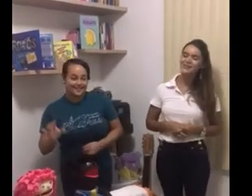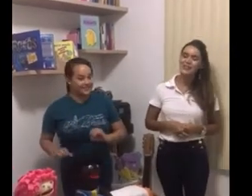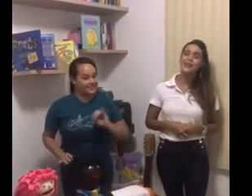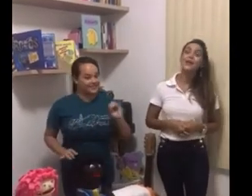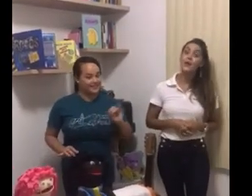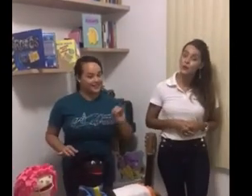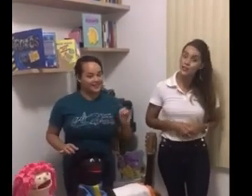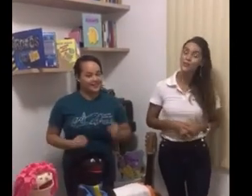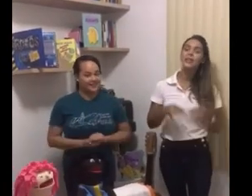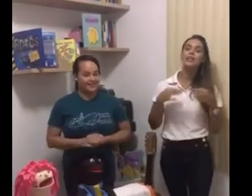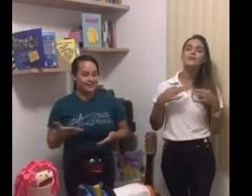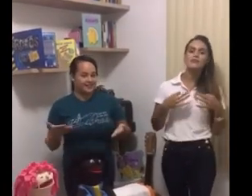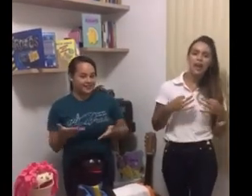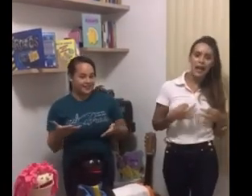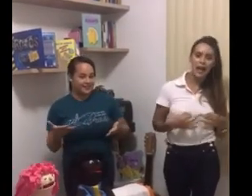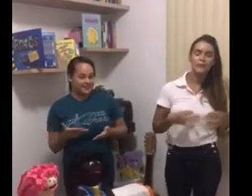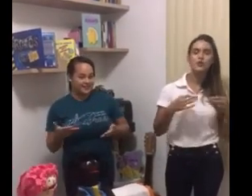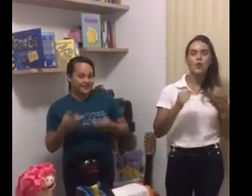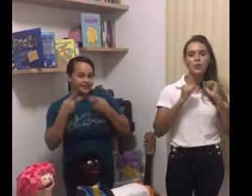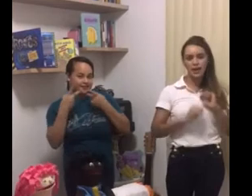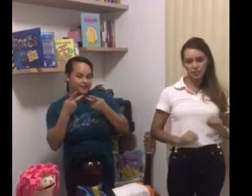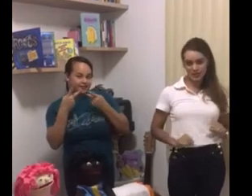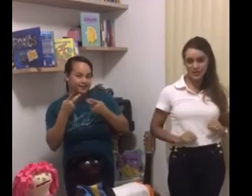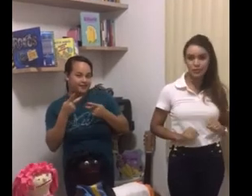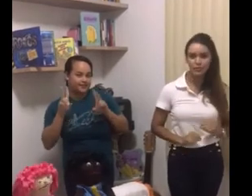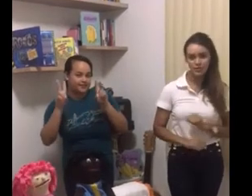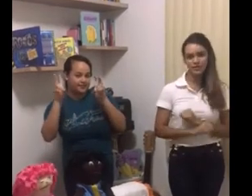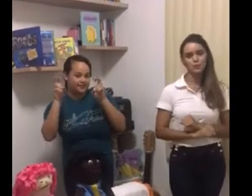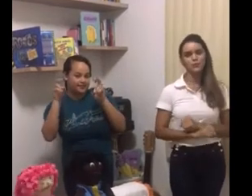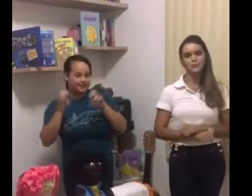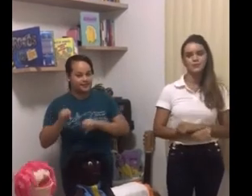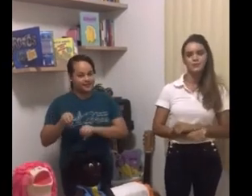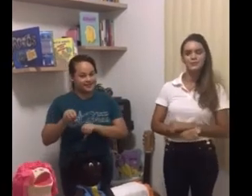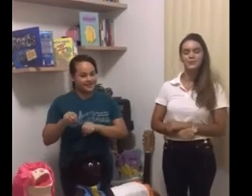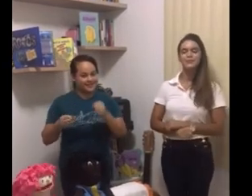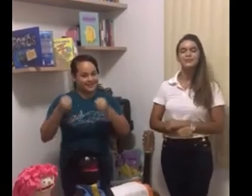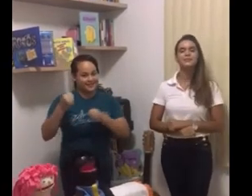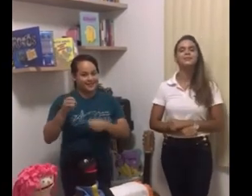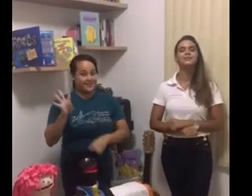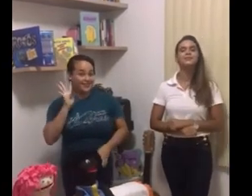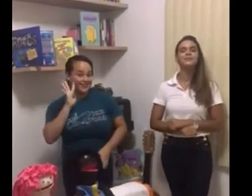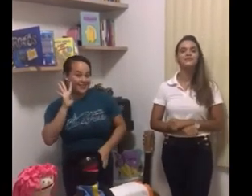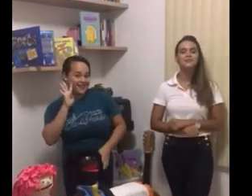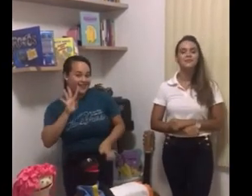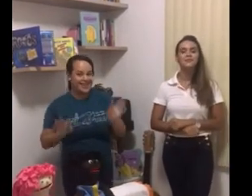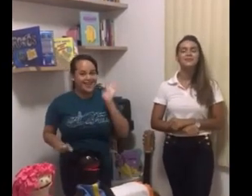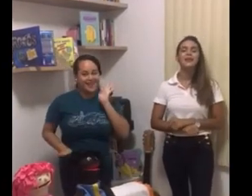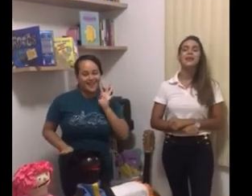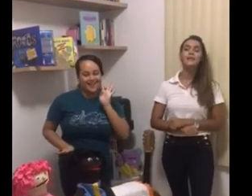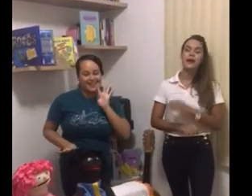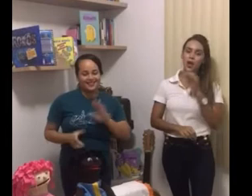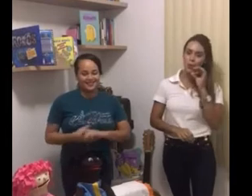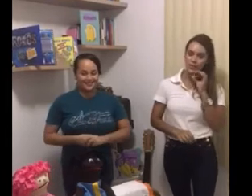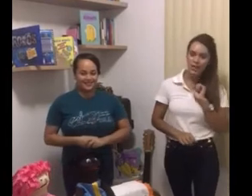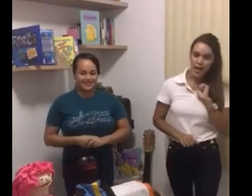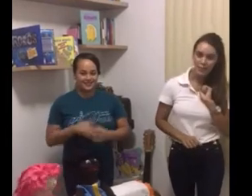Oi! Hoje iremos falar sobre educação no trânsito. Oba! Oba!